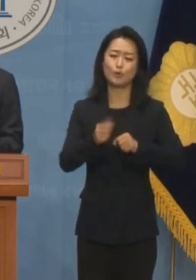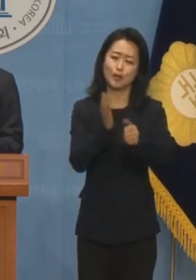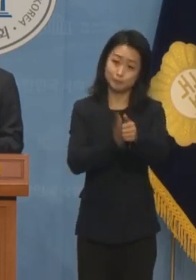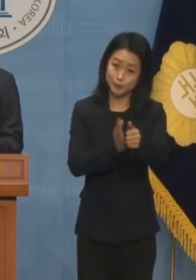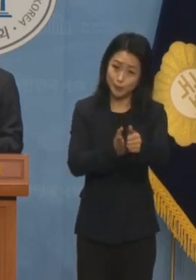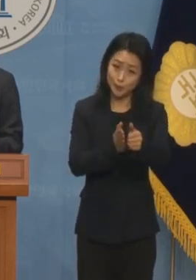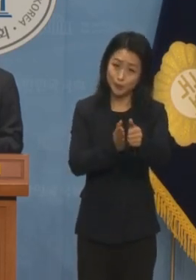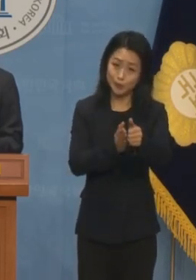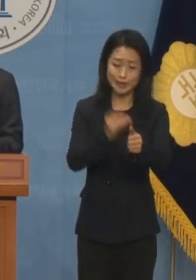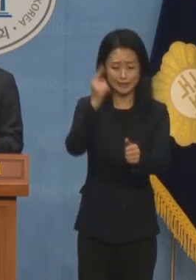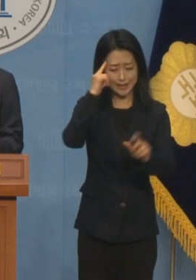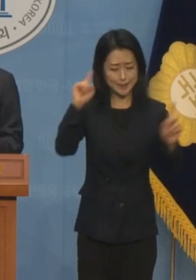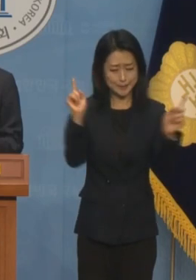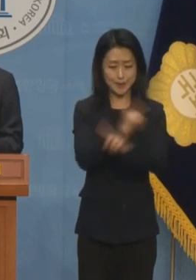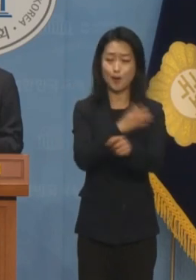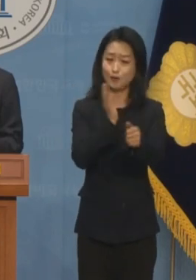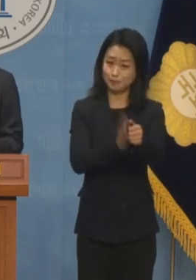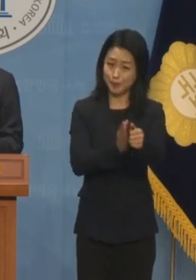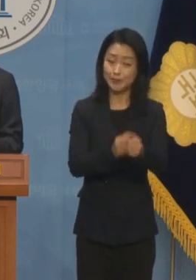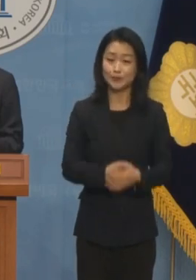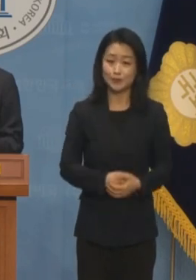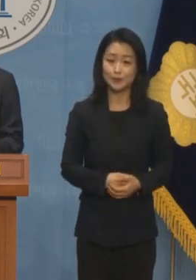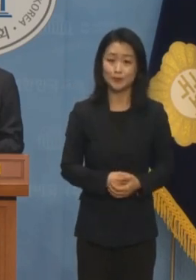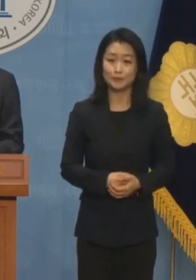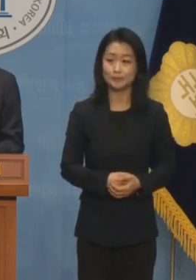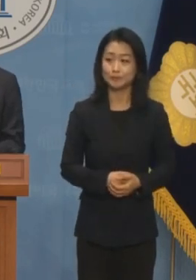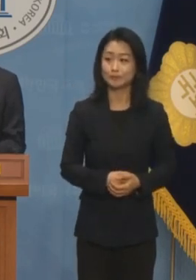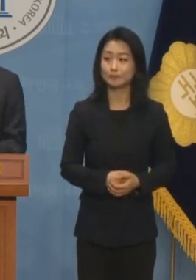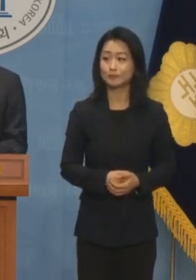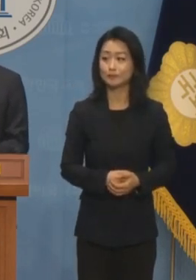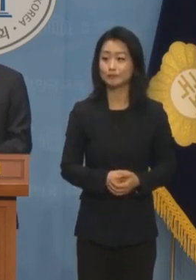외교로 기조를 전환하기 바랍니다.